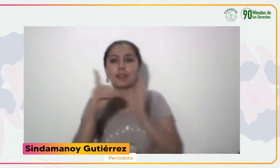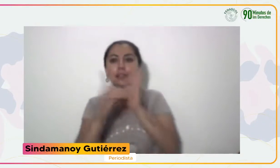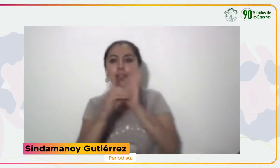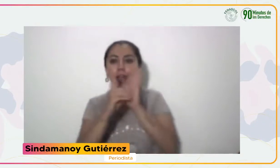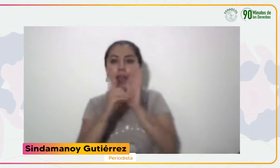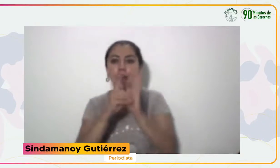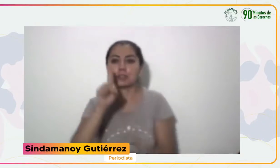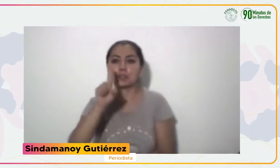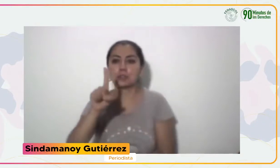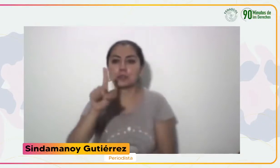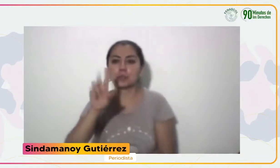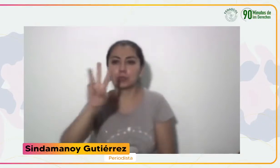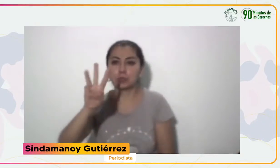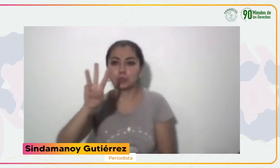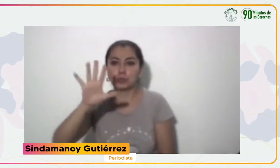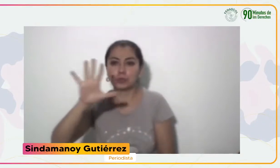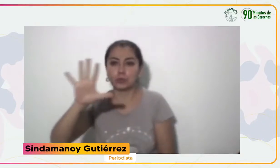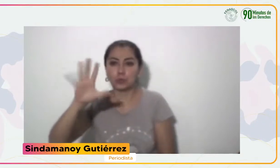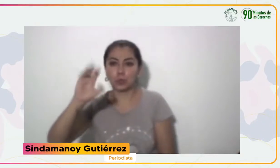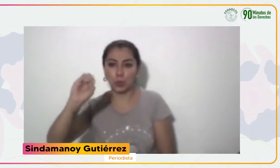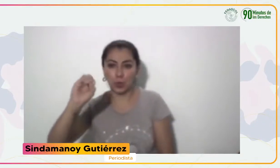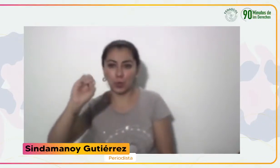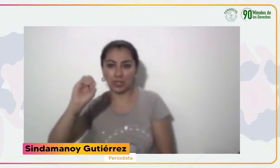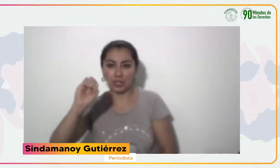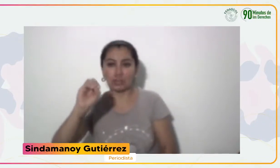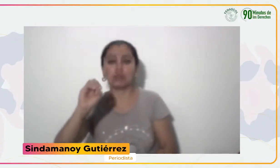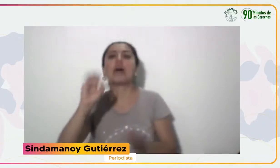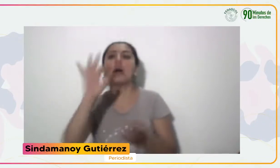los grupos, como también decía Henry, del decreto